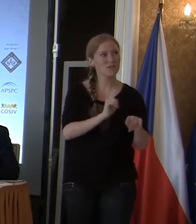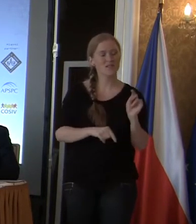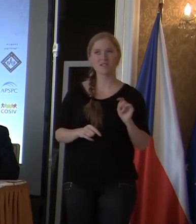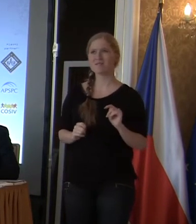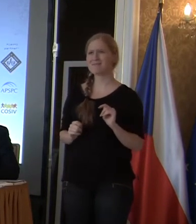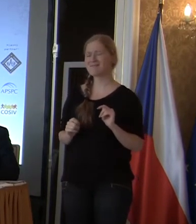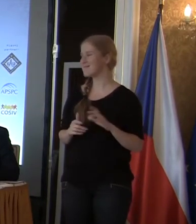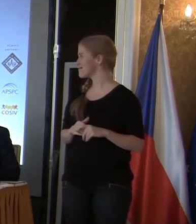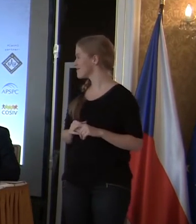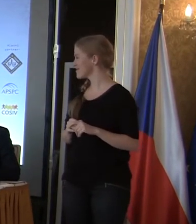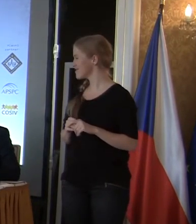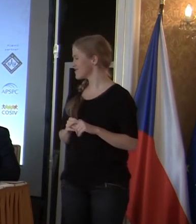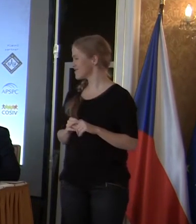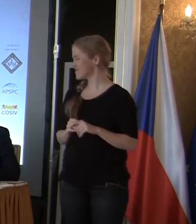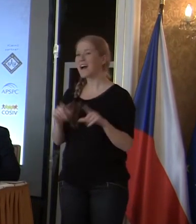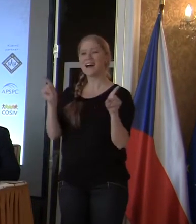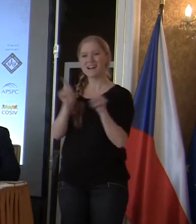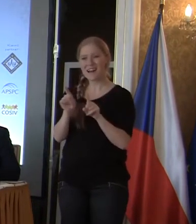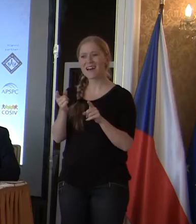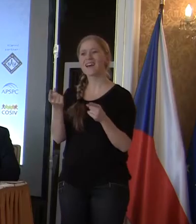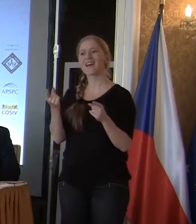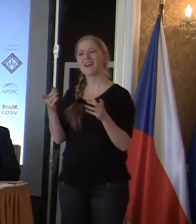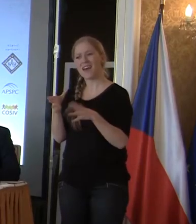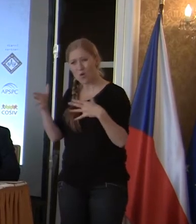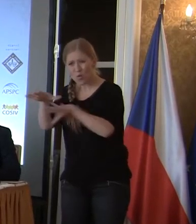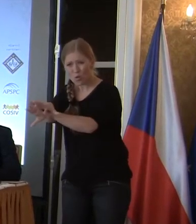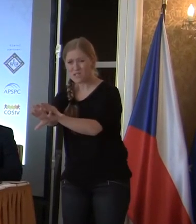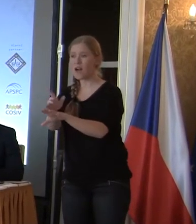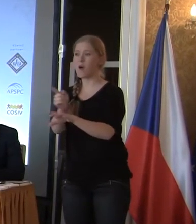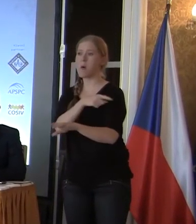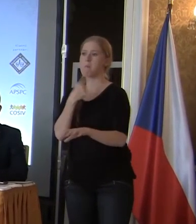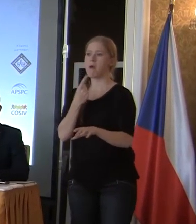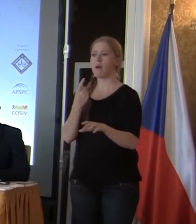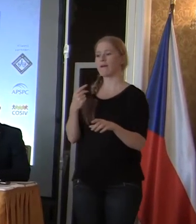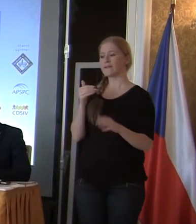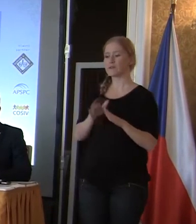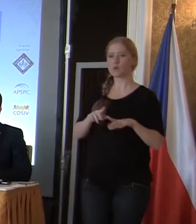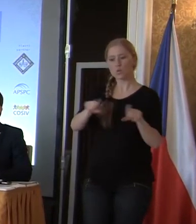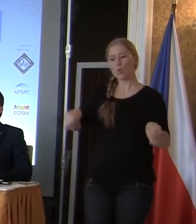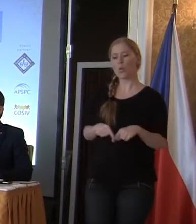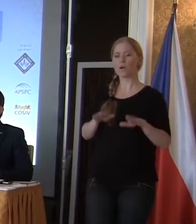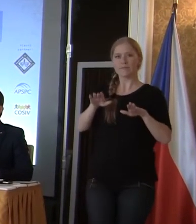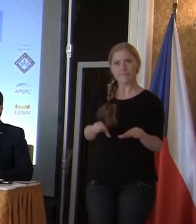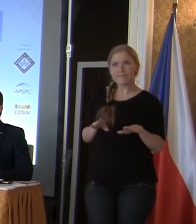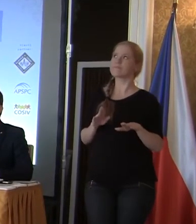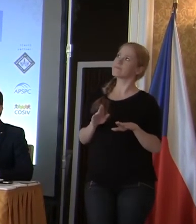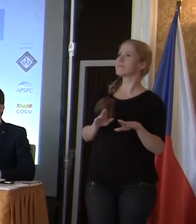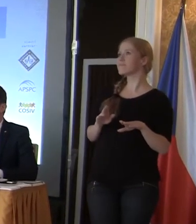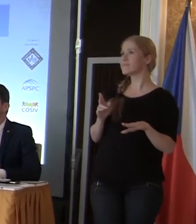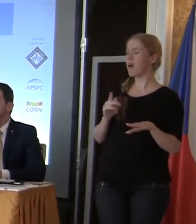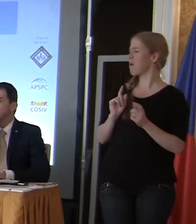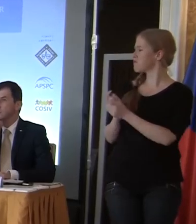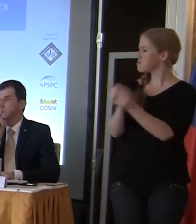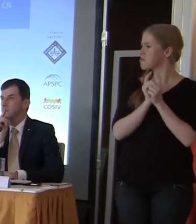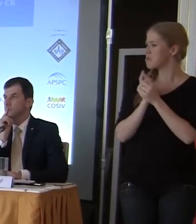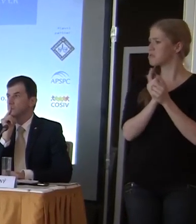že oblast a otázku inkluze neřešíme od zeleného stolu, ale že skutečně tady jednáme s lidmi, kterých se to postižení